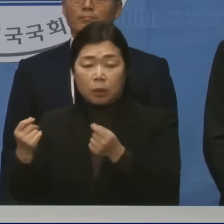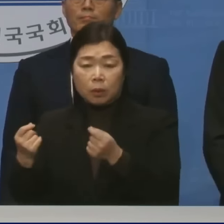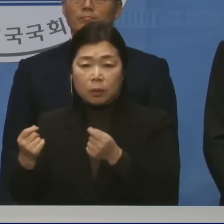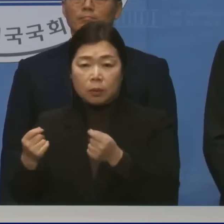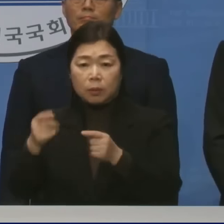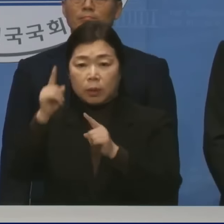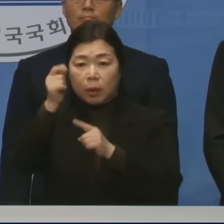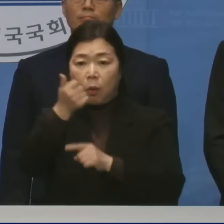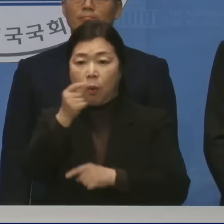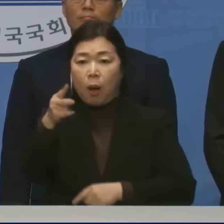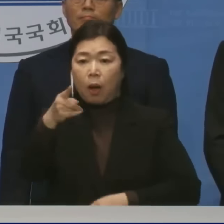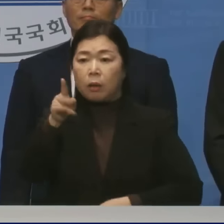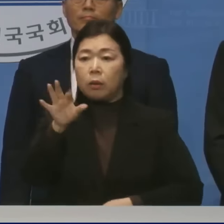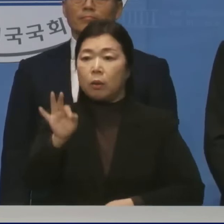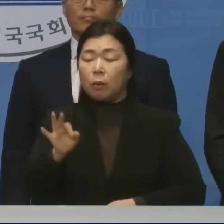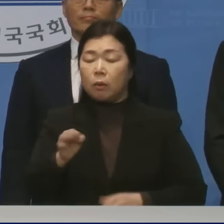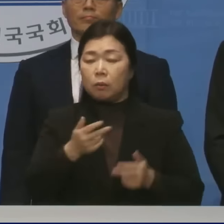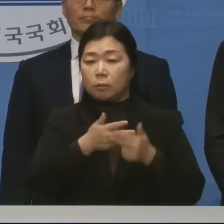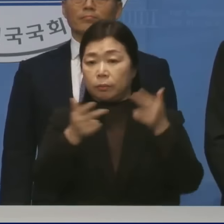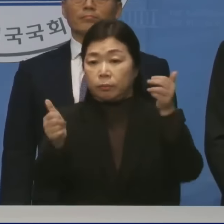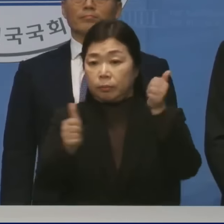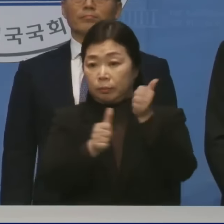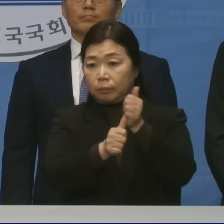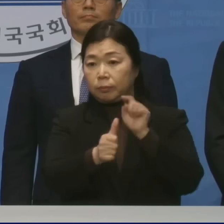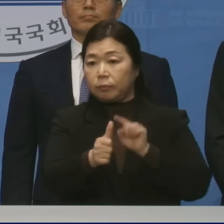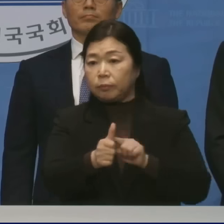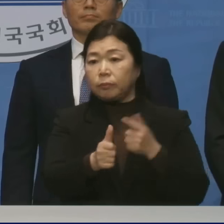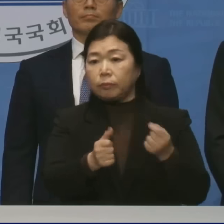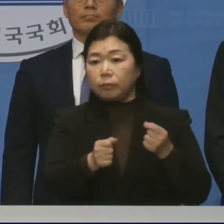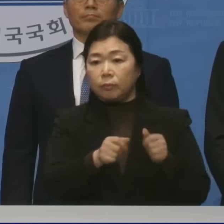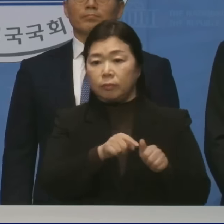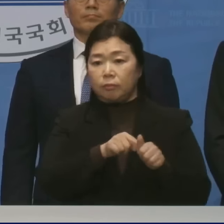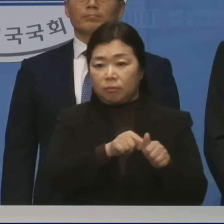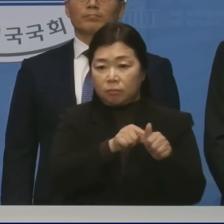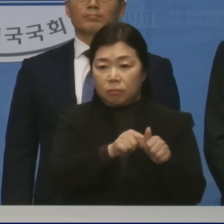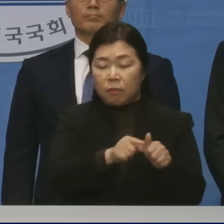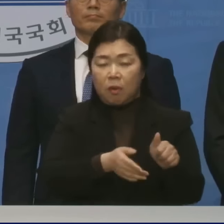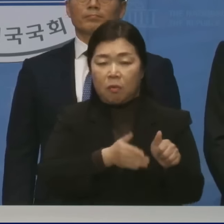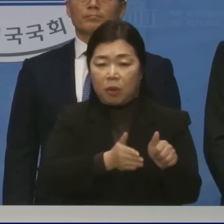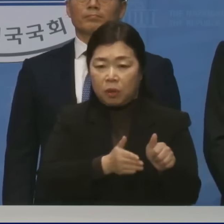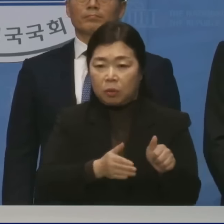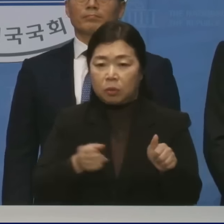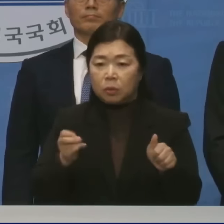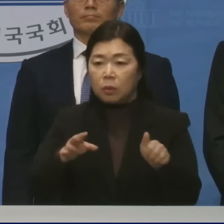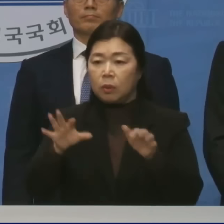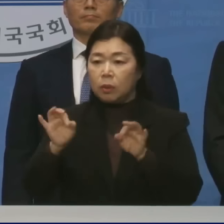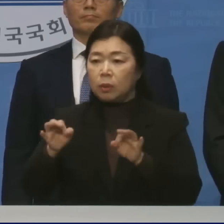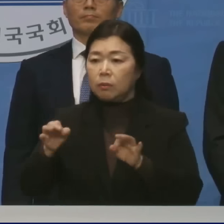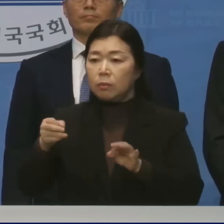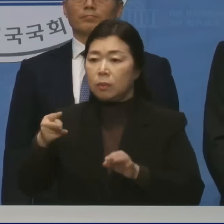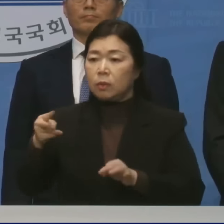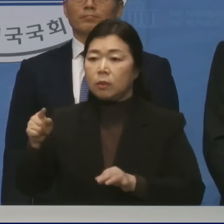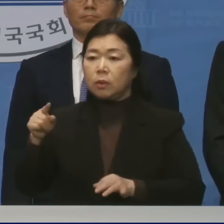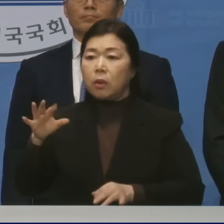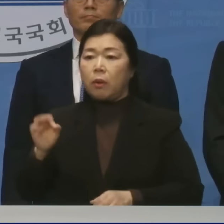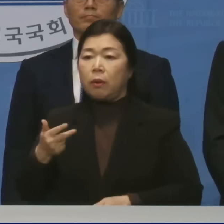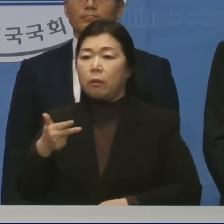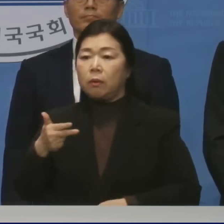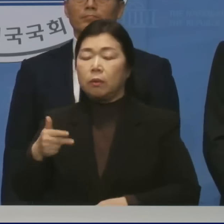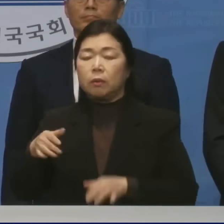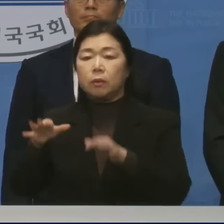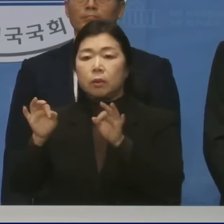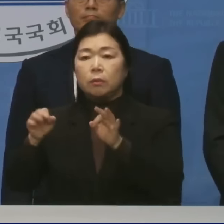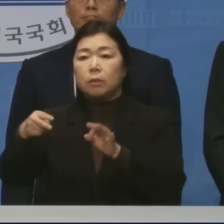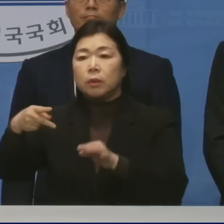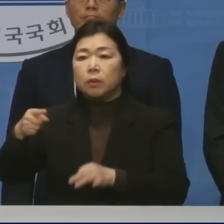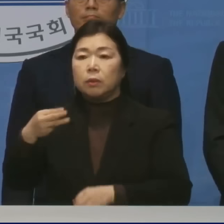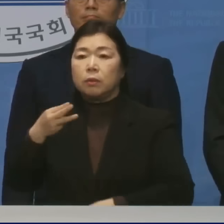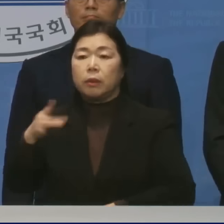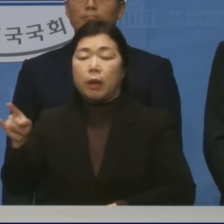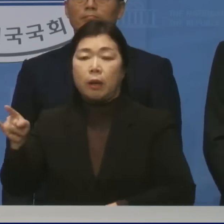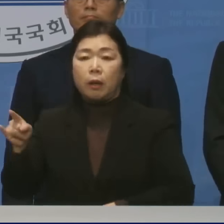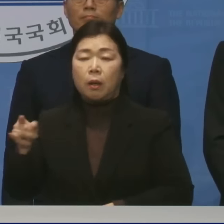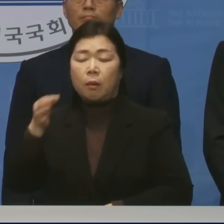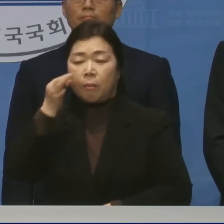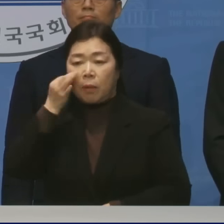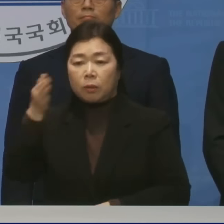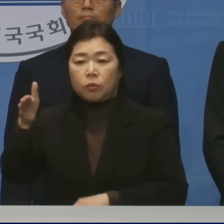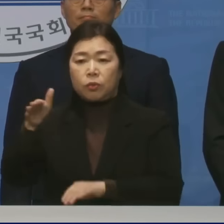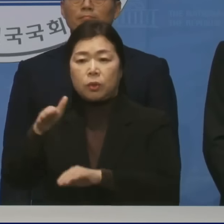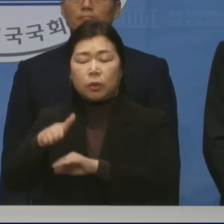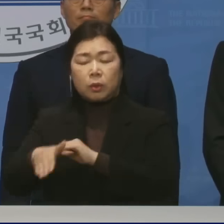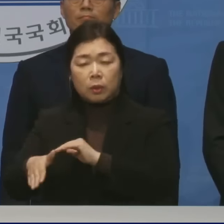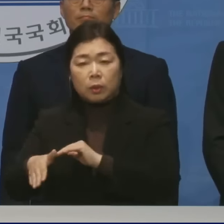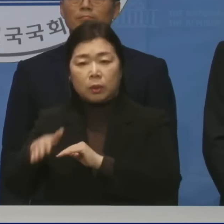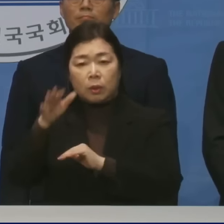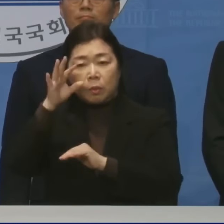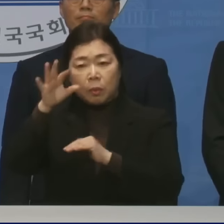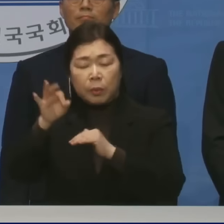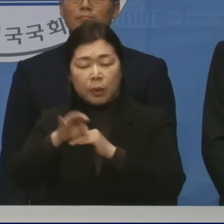대한 강압 해유와 김성태에 대한 봐주기 수사를 고려하면 검찰이